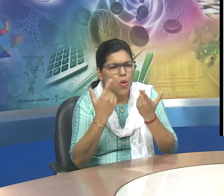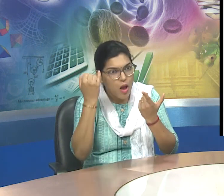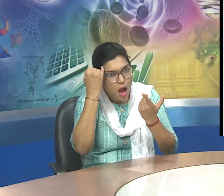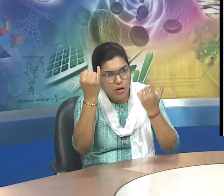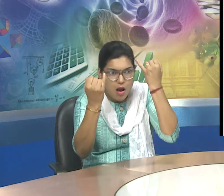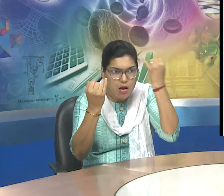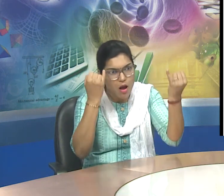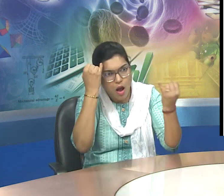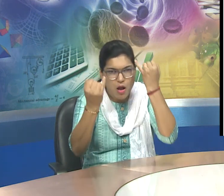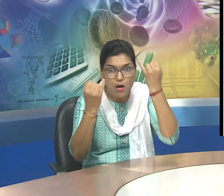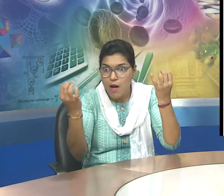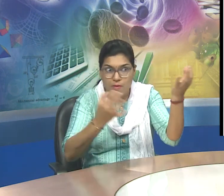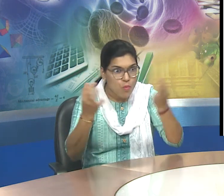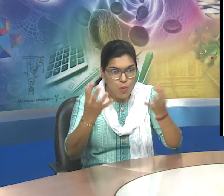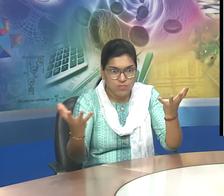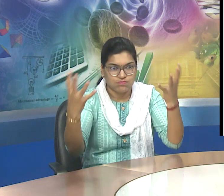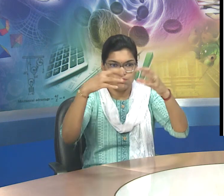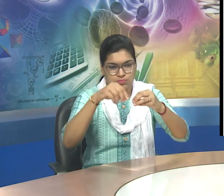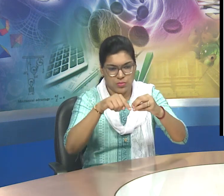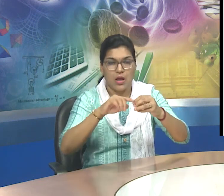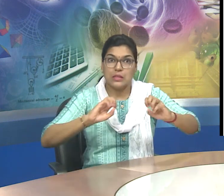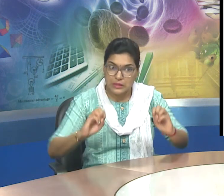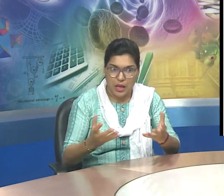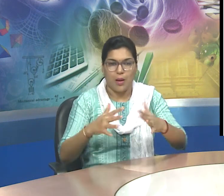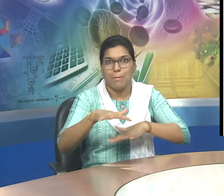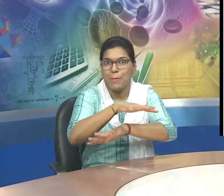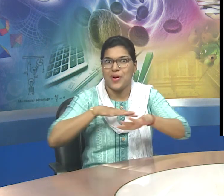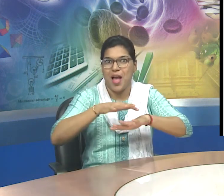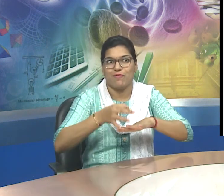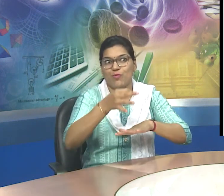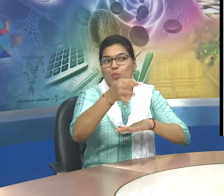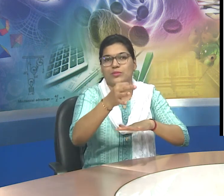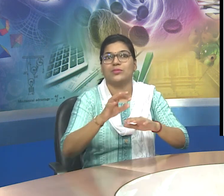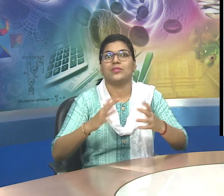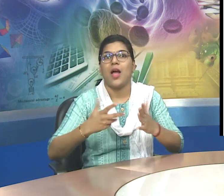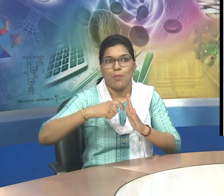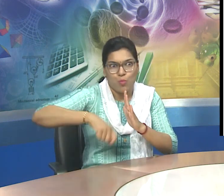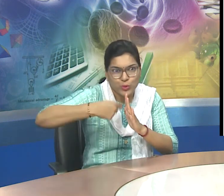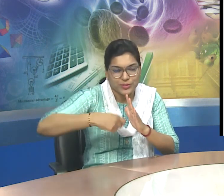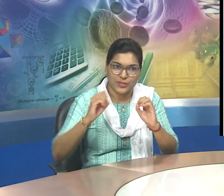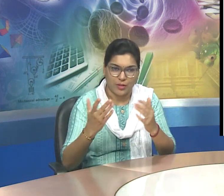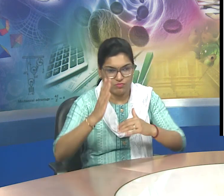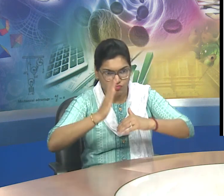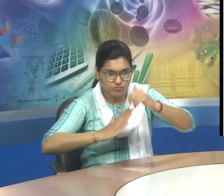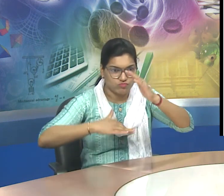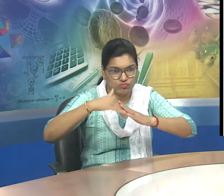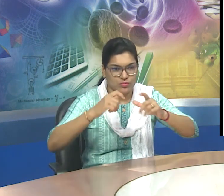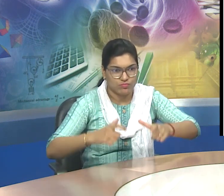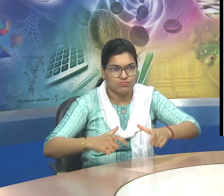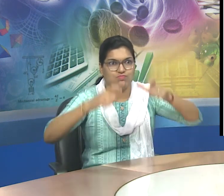इम्प्लीमेंट का अर्थ है लागू करना। यदि आपके पास कोई आइडिया आता है, उदाहरण के तौर पे कुछ भी कोई प्रोजेक्ट है, कोई बिल्डिंग